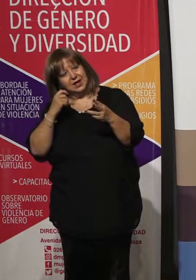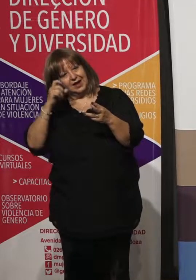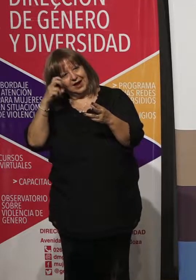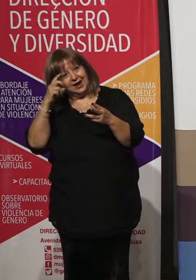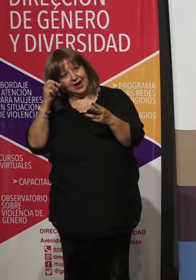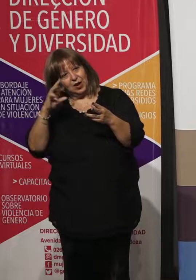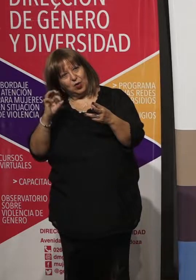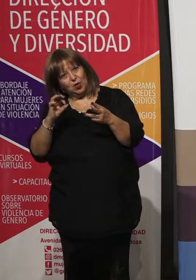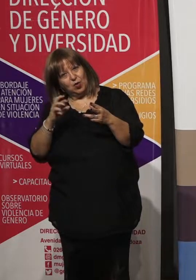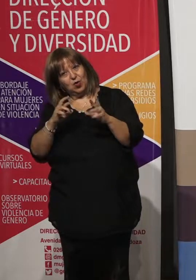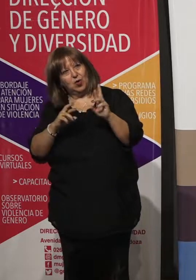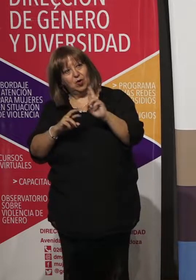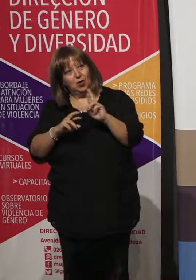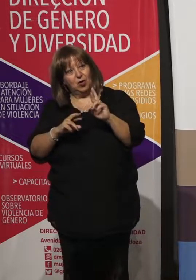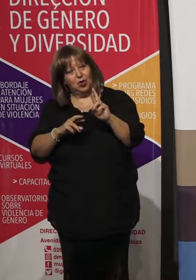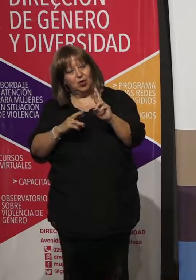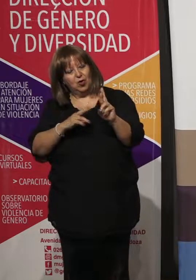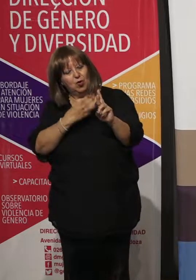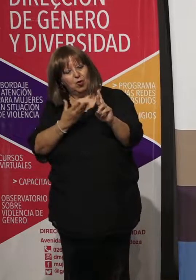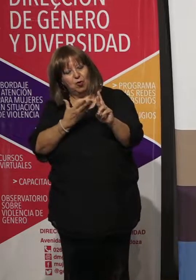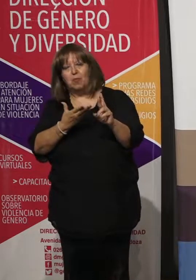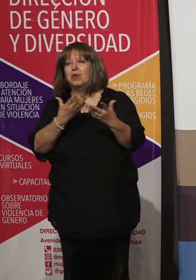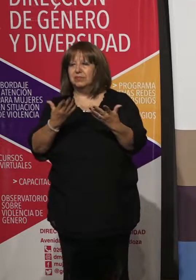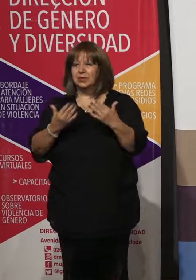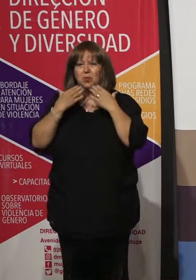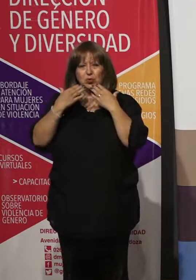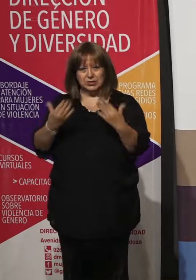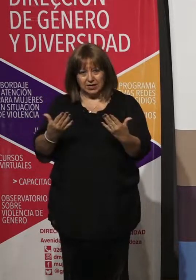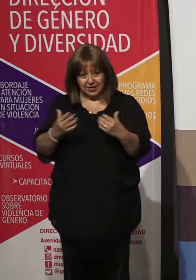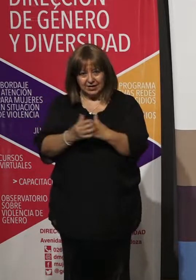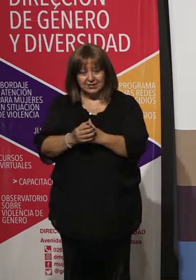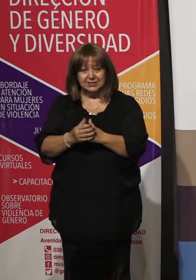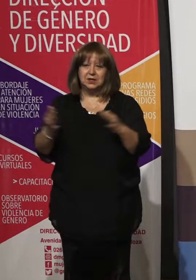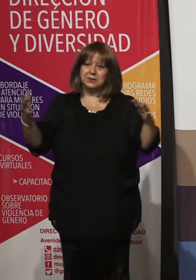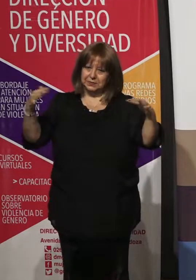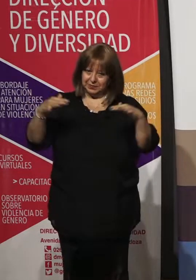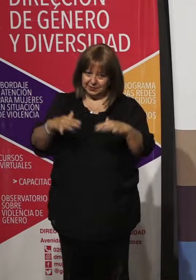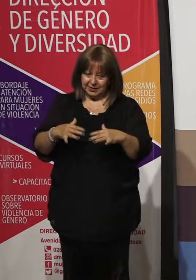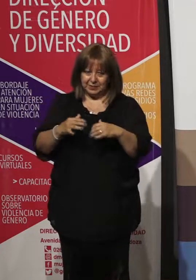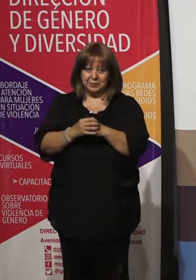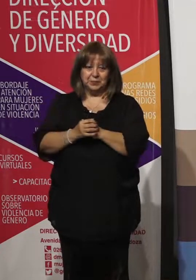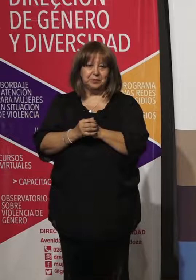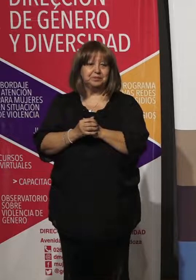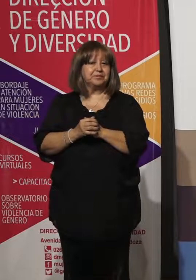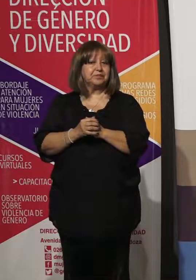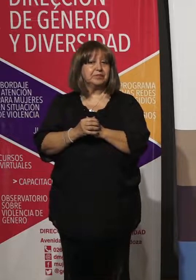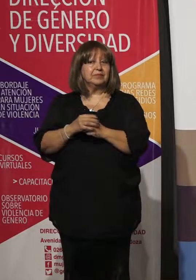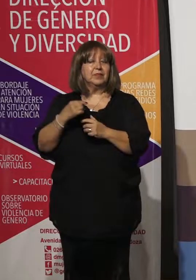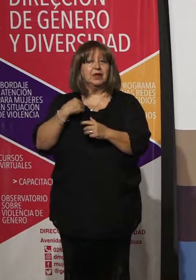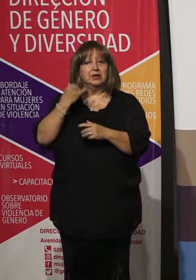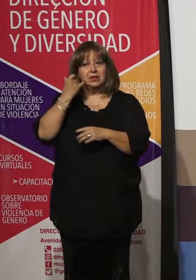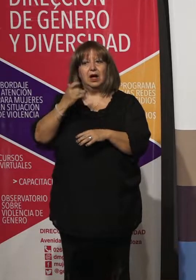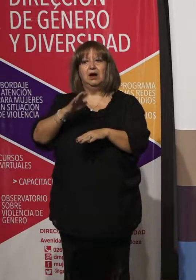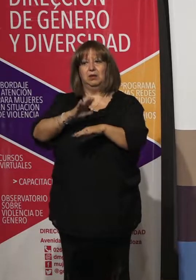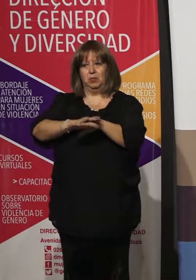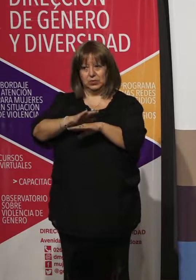Así que, bueno, les agradezco enormemente que estén acá, como les dije recién, el